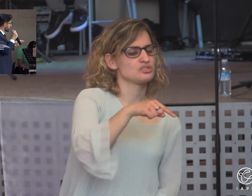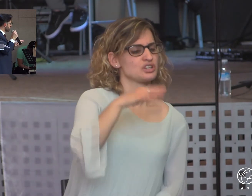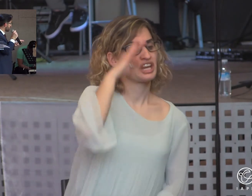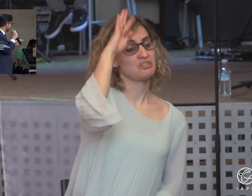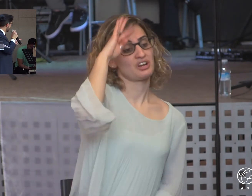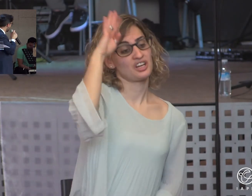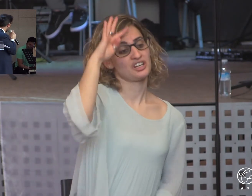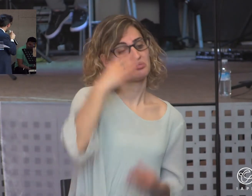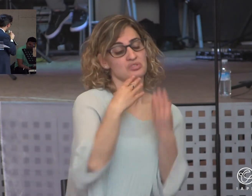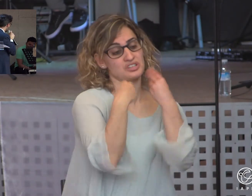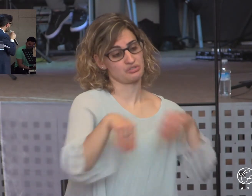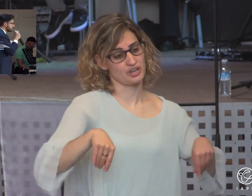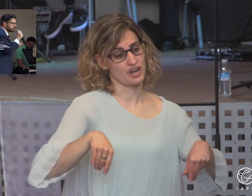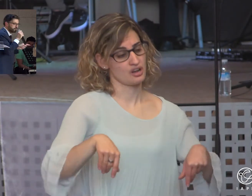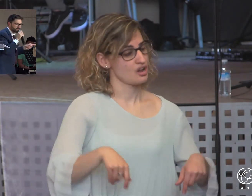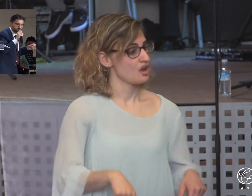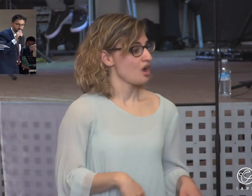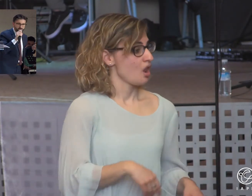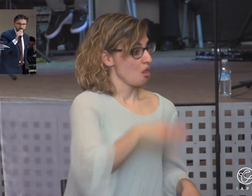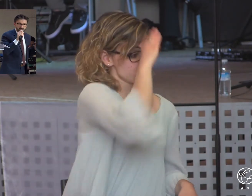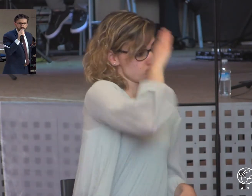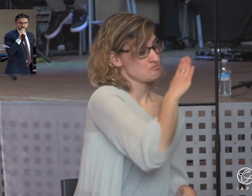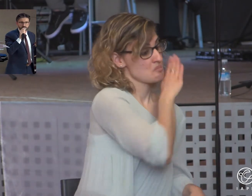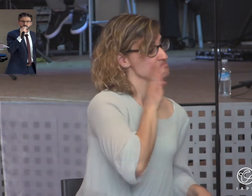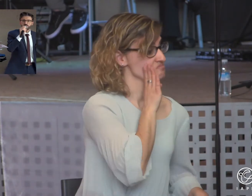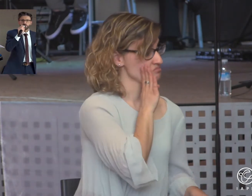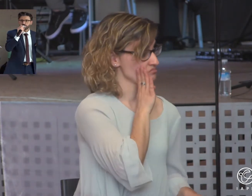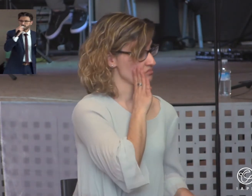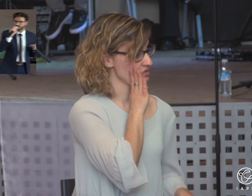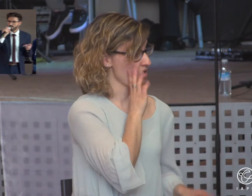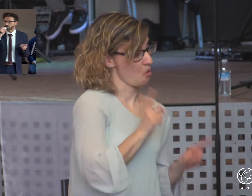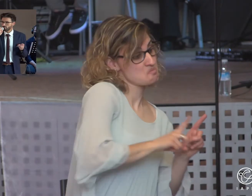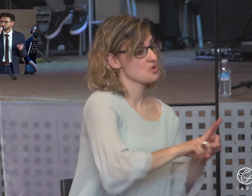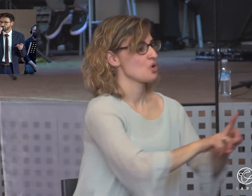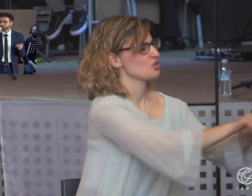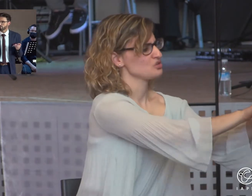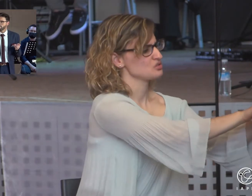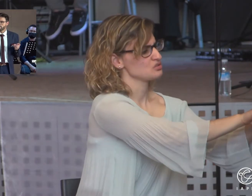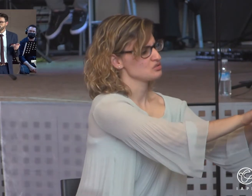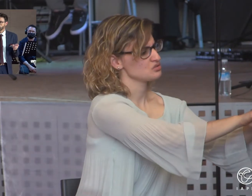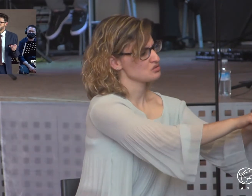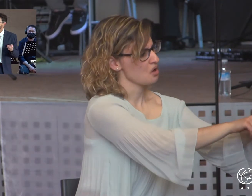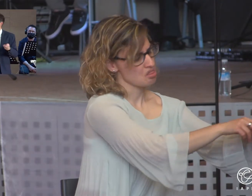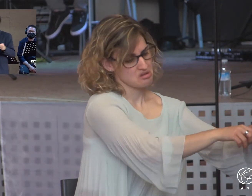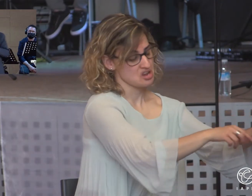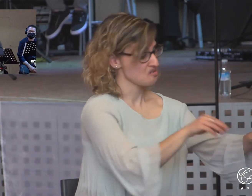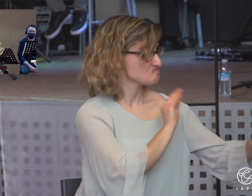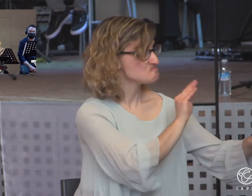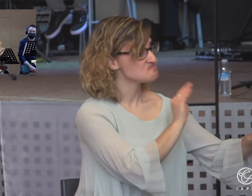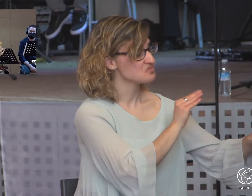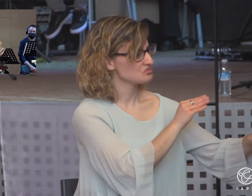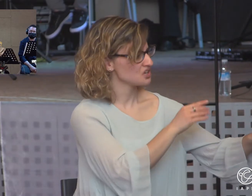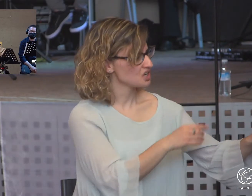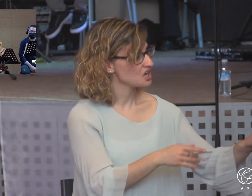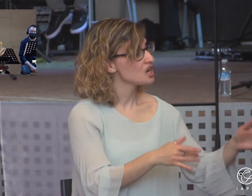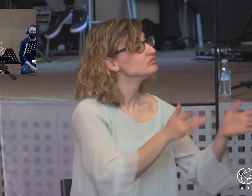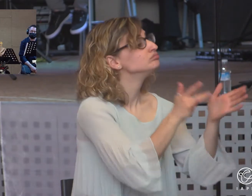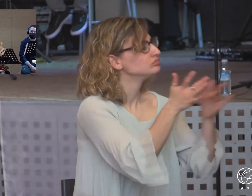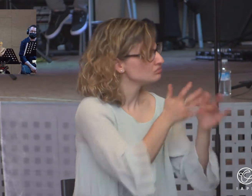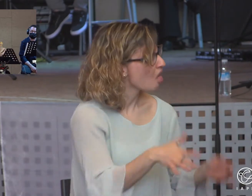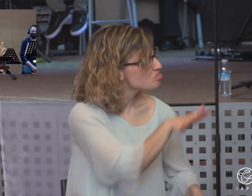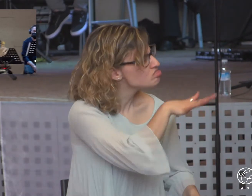¿Contigo no estaba? ¿Contigo tampoco? ¿Y dónde está Jesús? Y la Biblia